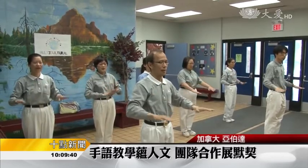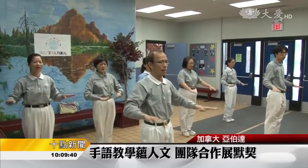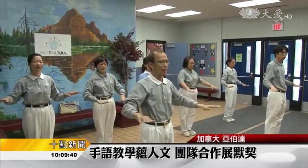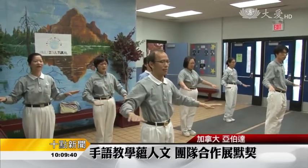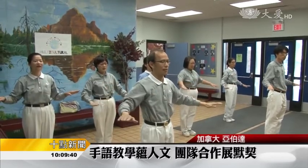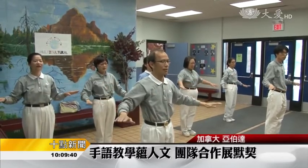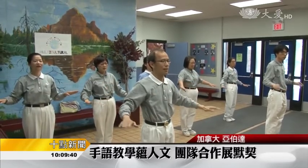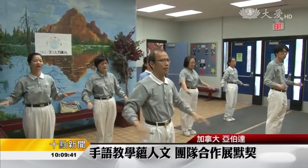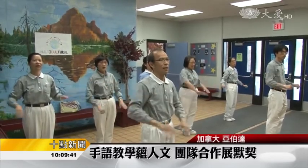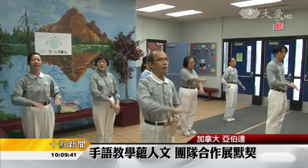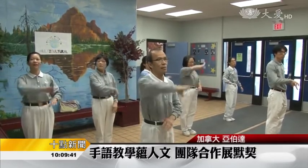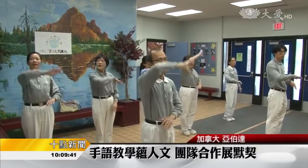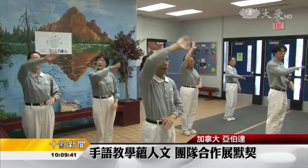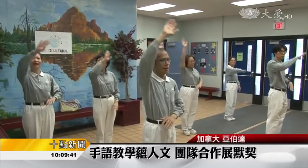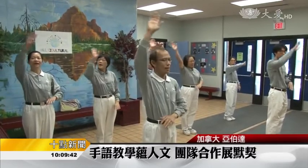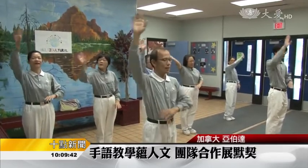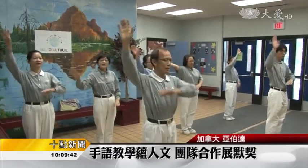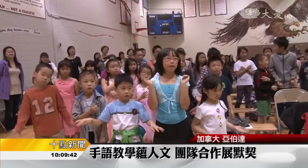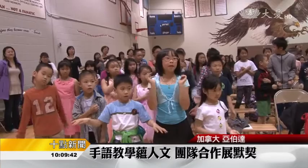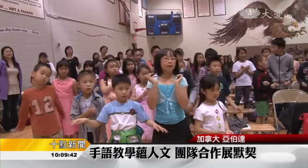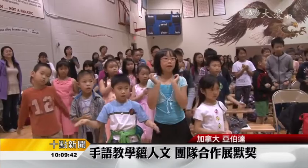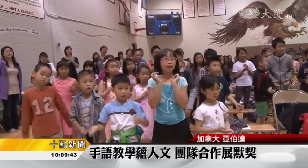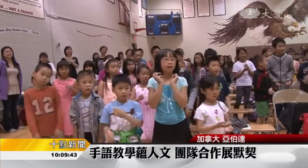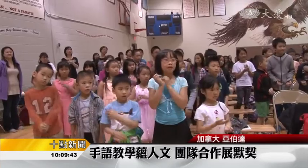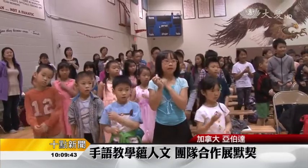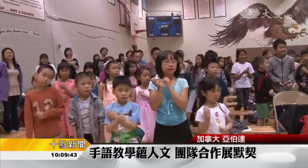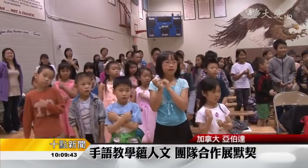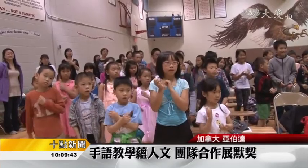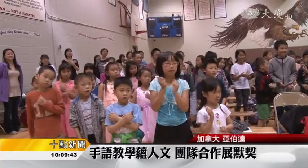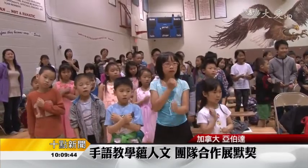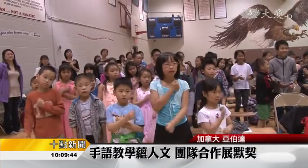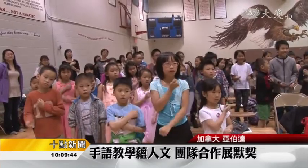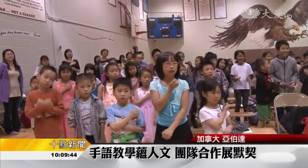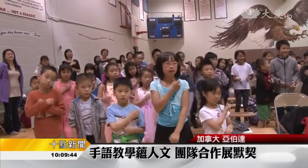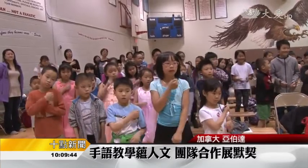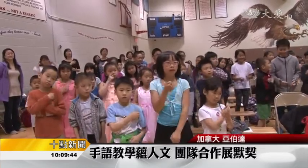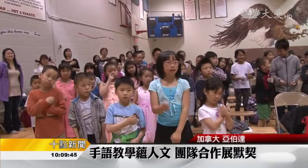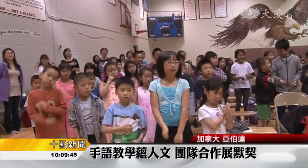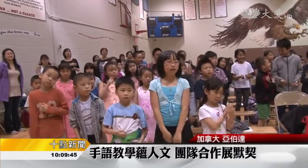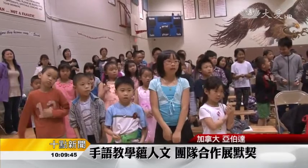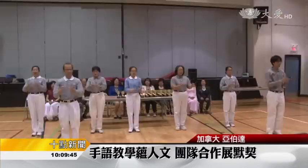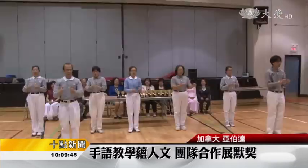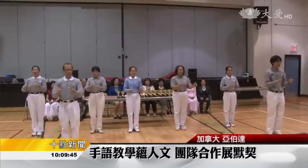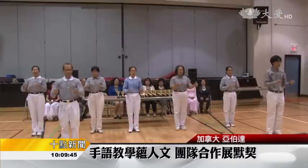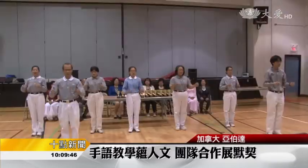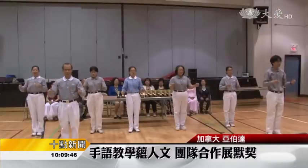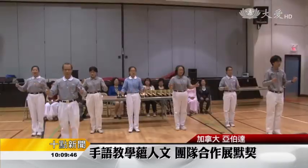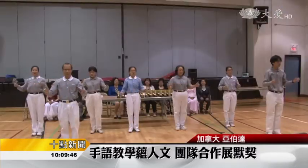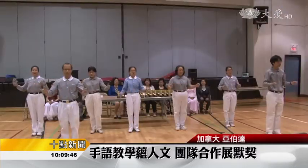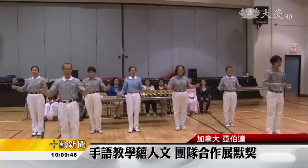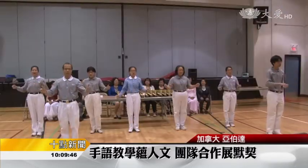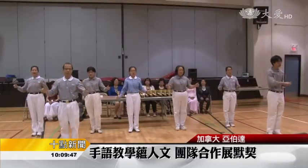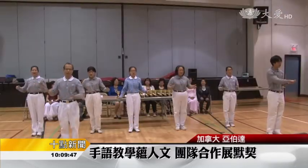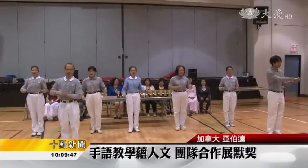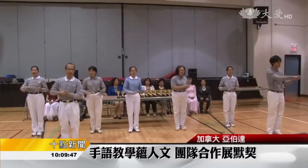学中文也学习饮水思源，在卡臣智诚中文学校，比手语是学生最爱的教学方式之一。